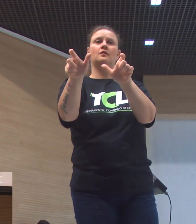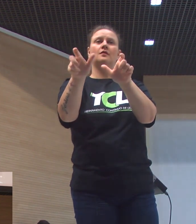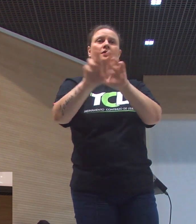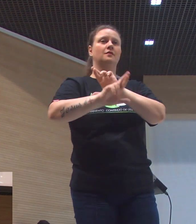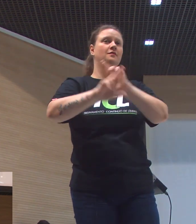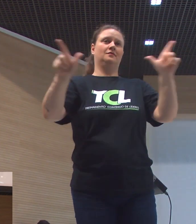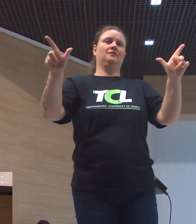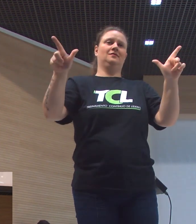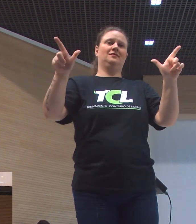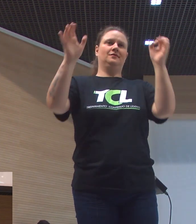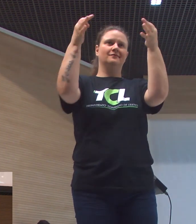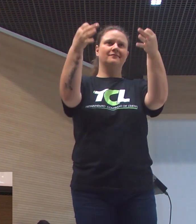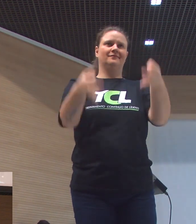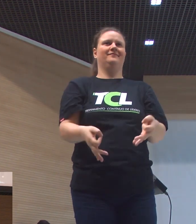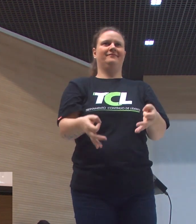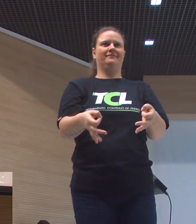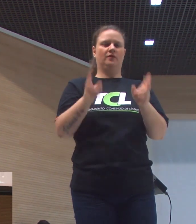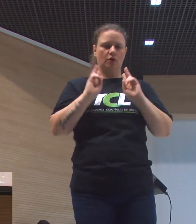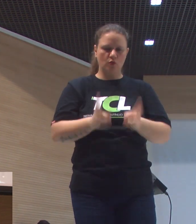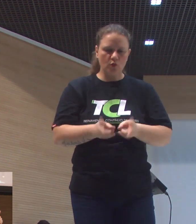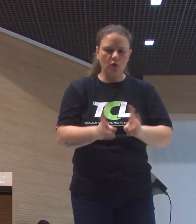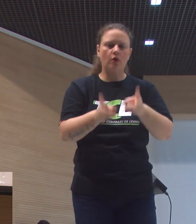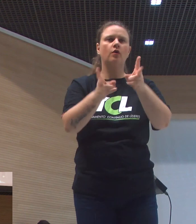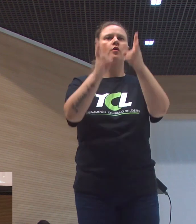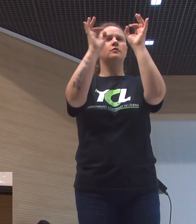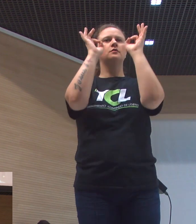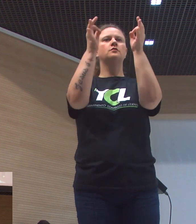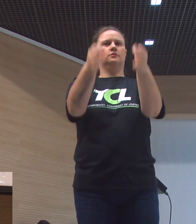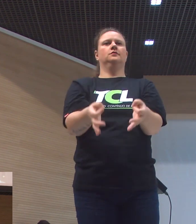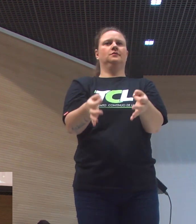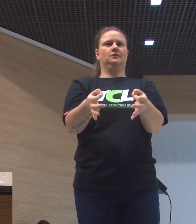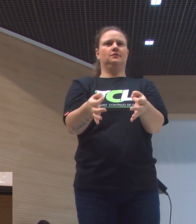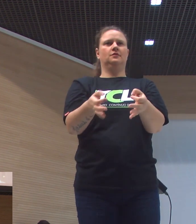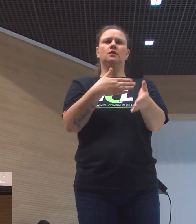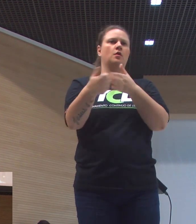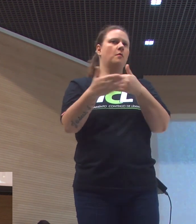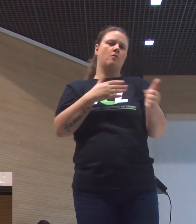uma liderança justa e continua sendo justa, mesmo quando é perseguida.